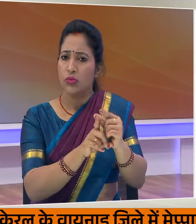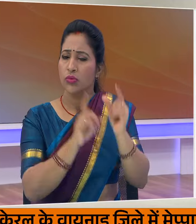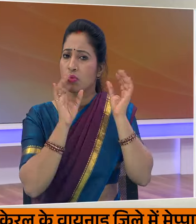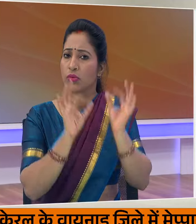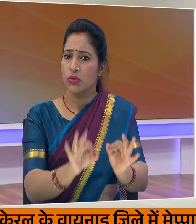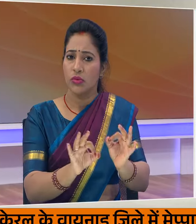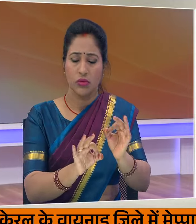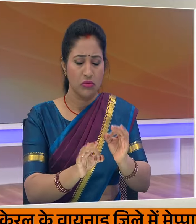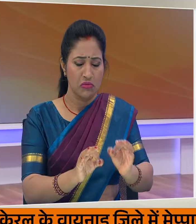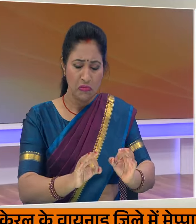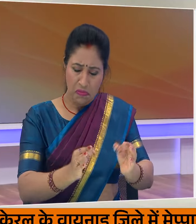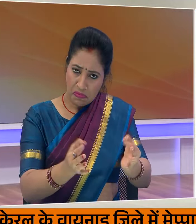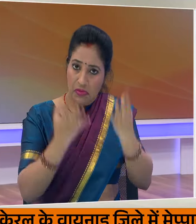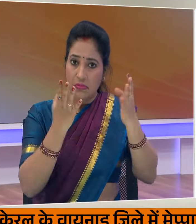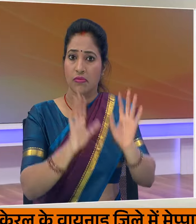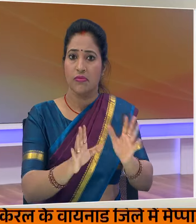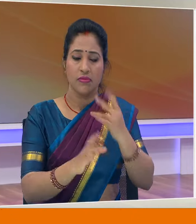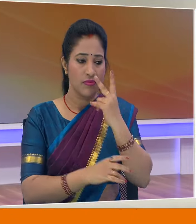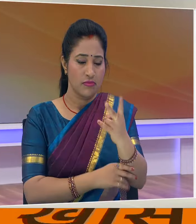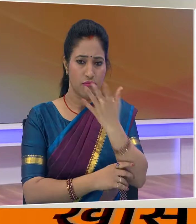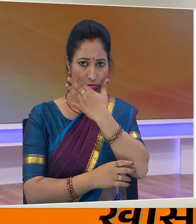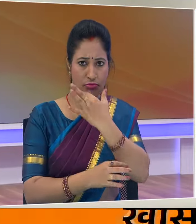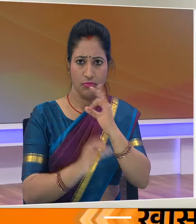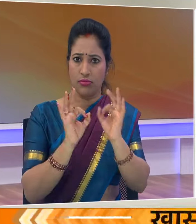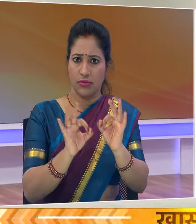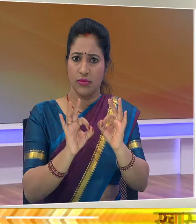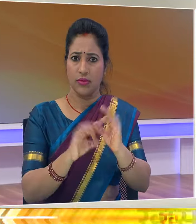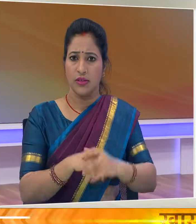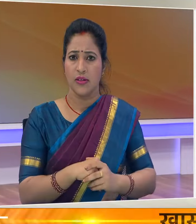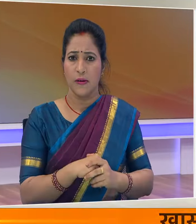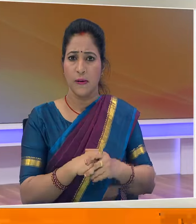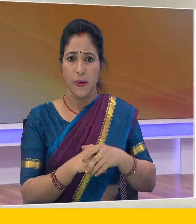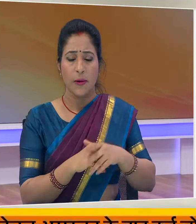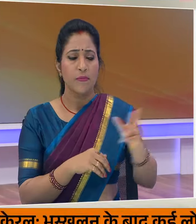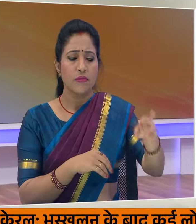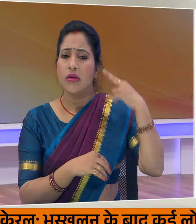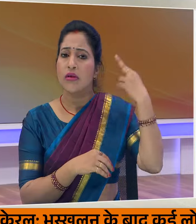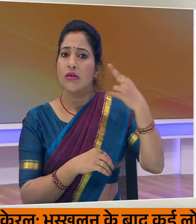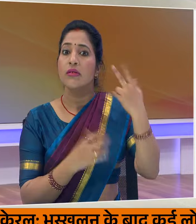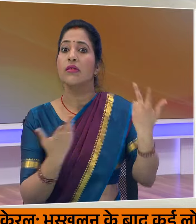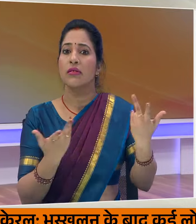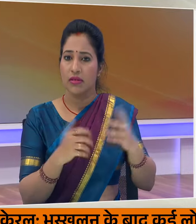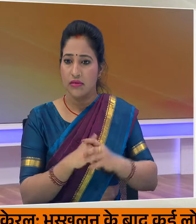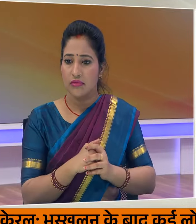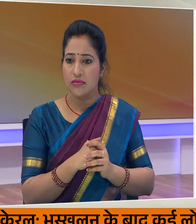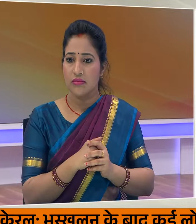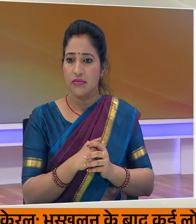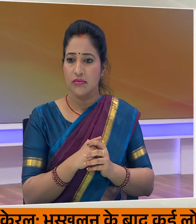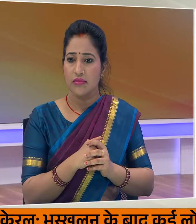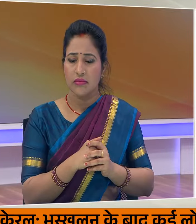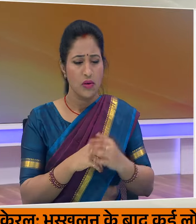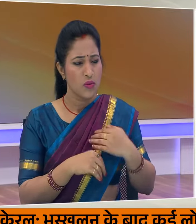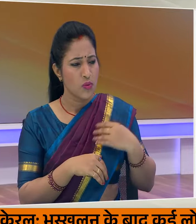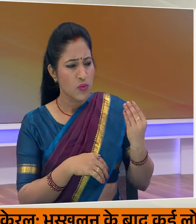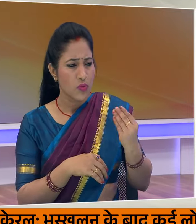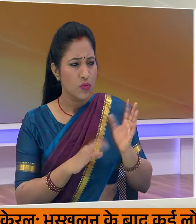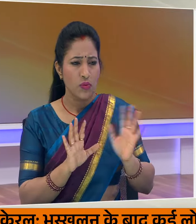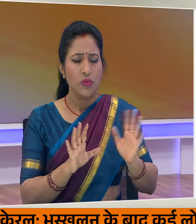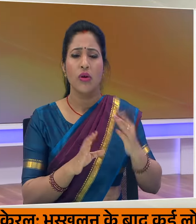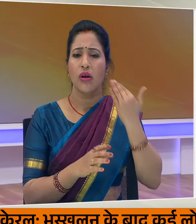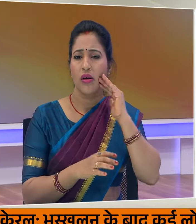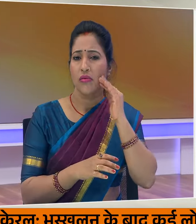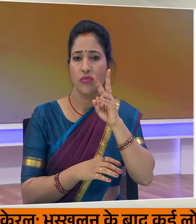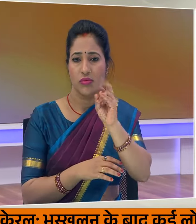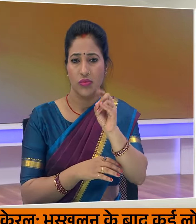और एक बढ़िया टीम वर्क आपने दिखाया है हाँ जी हाँ जी, उसका क्या कारण है? उसका तो सर कुछ नहीं, बिकॉज 2019